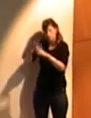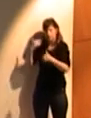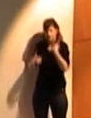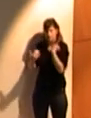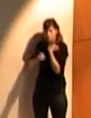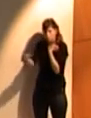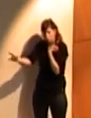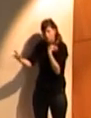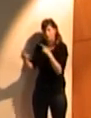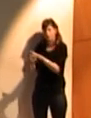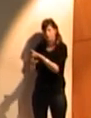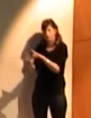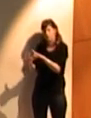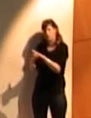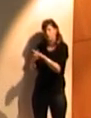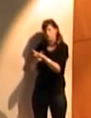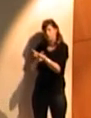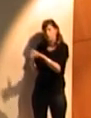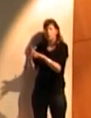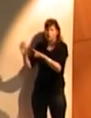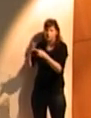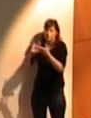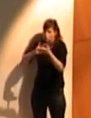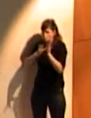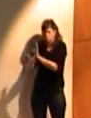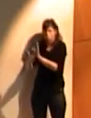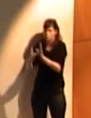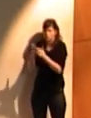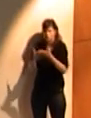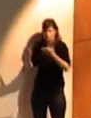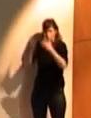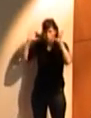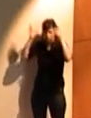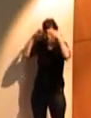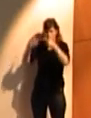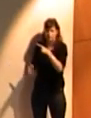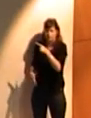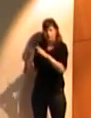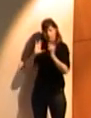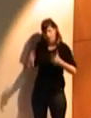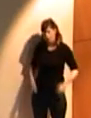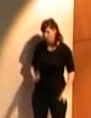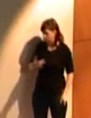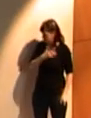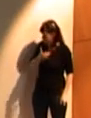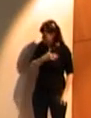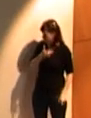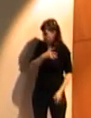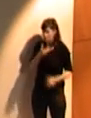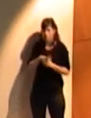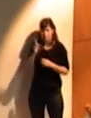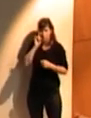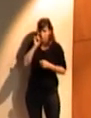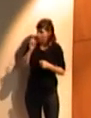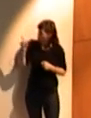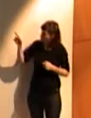un trouble du spectre autistique. Pardon. Et cette école est très intéressante. Alors là, cette image montre